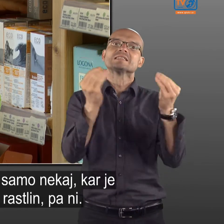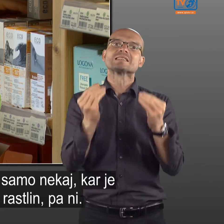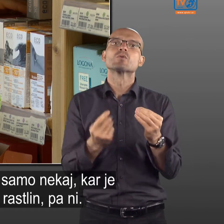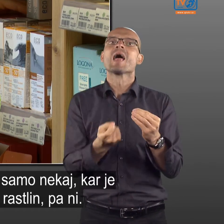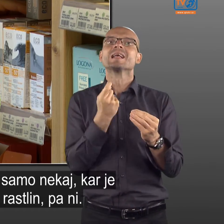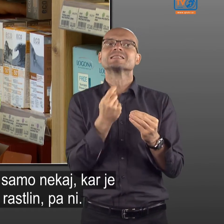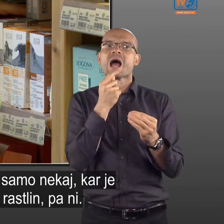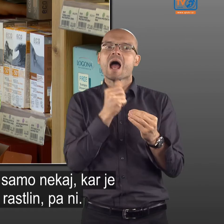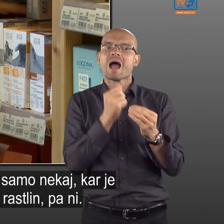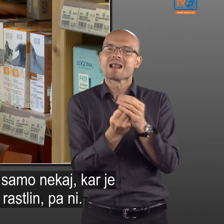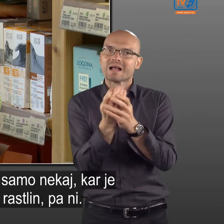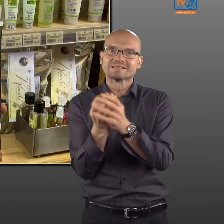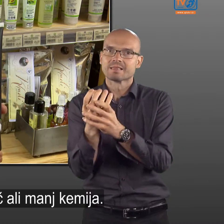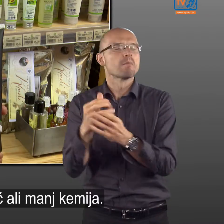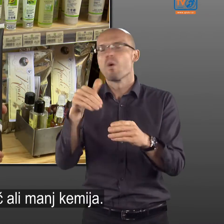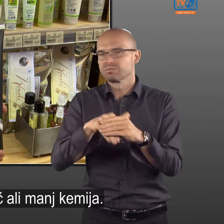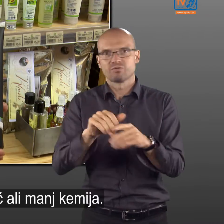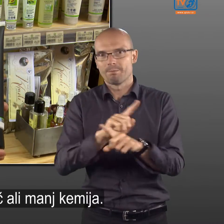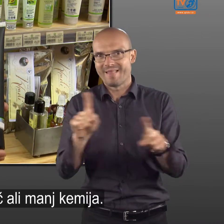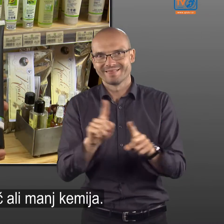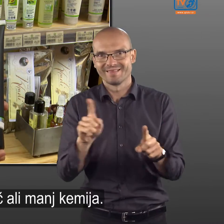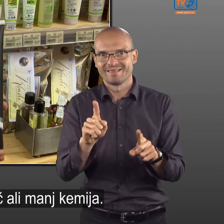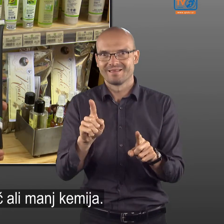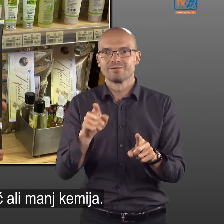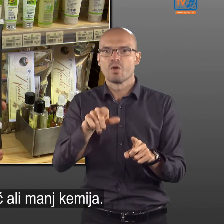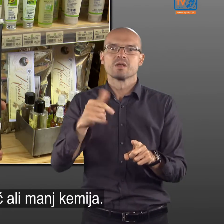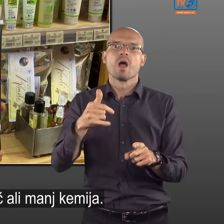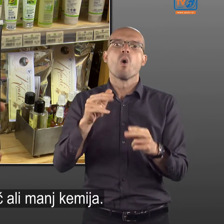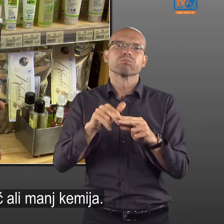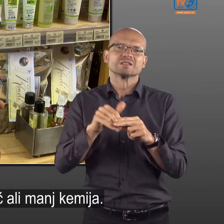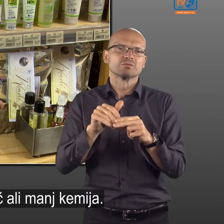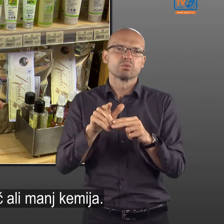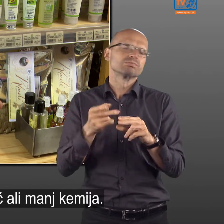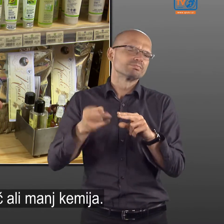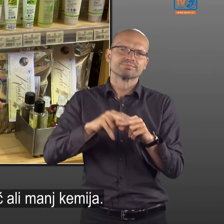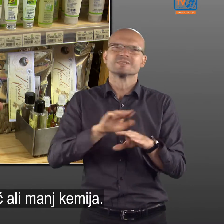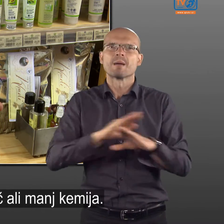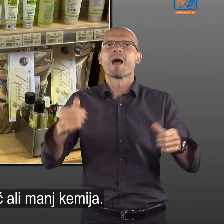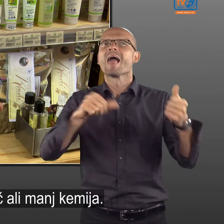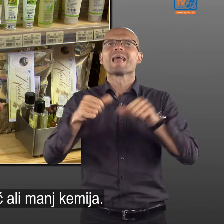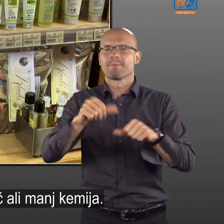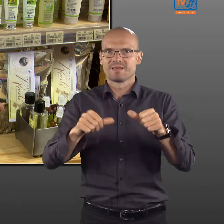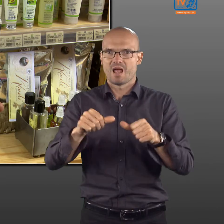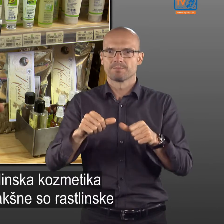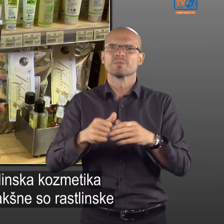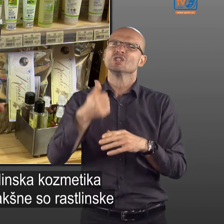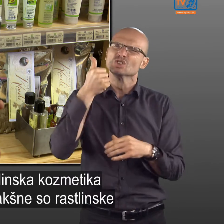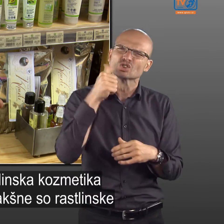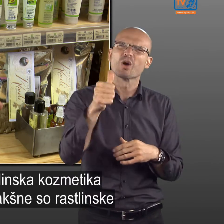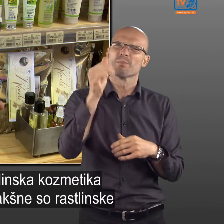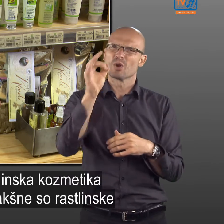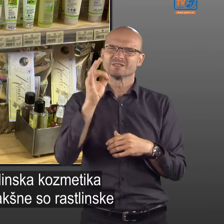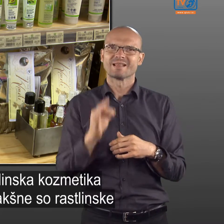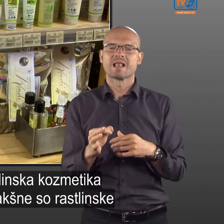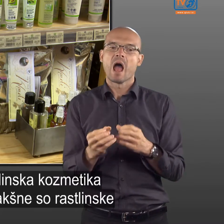sestavljeno iz rastlin, a ne? Pa ni. Pa je v bistvu pravzaprav več ali manj kemija.